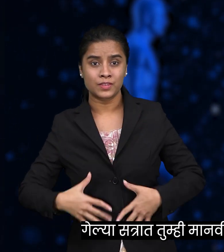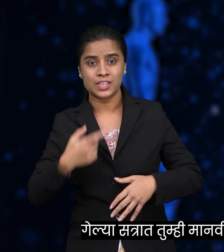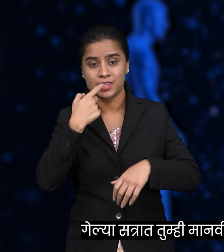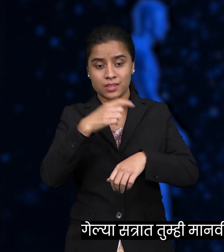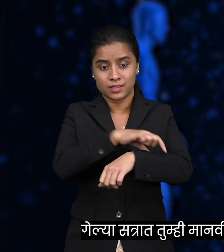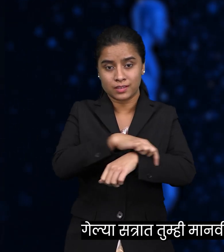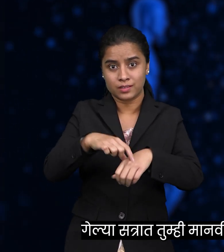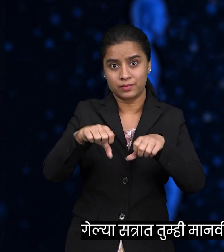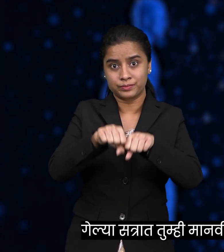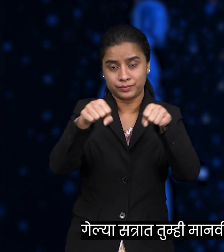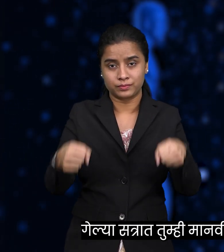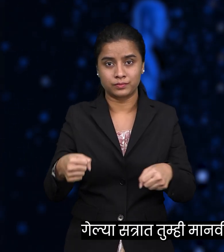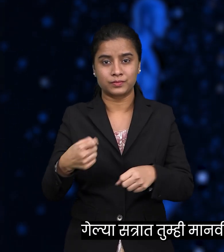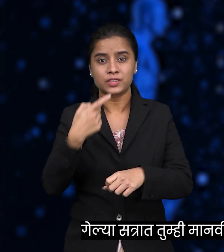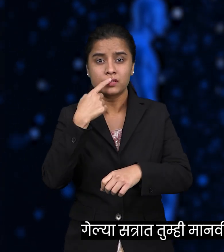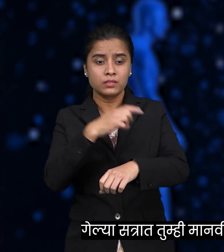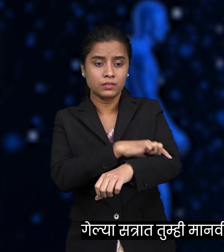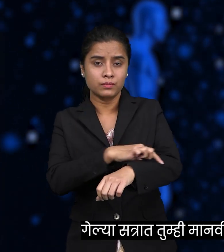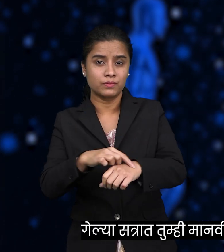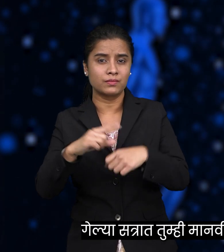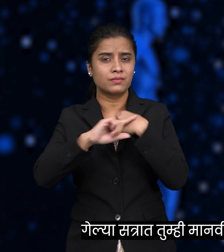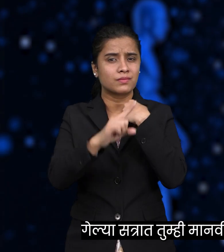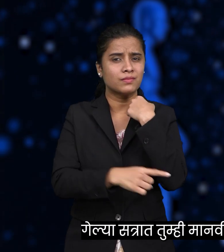प्रणाली आणि हाडांबद्दल शिकलात.